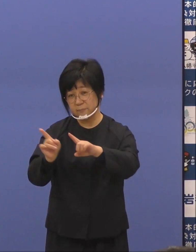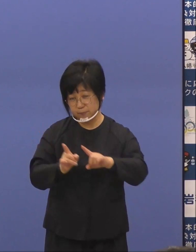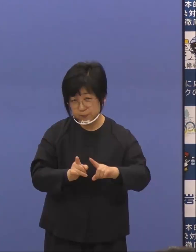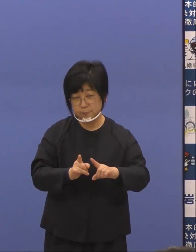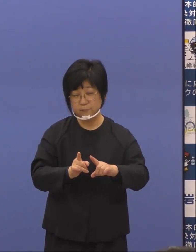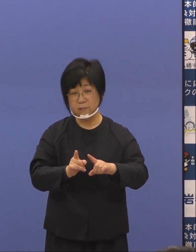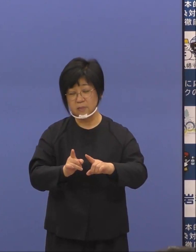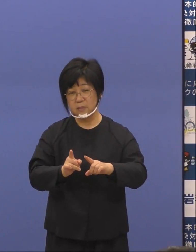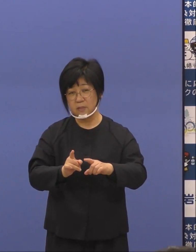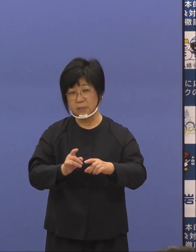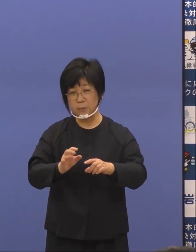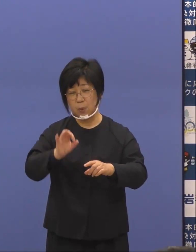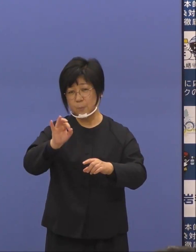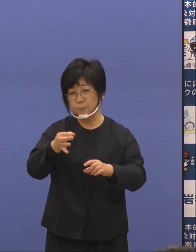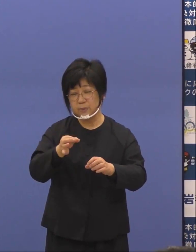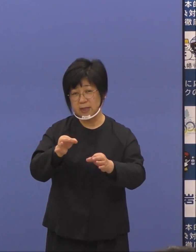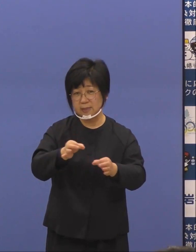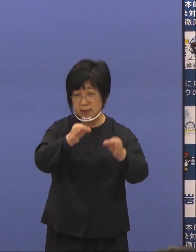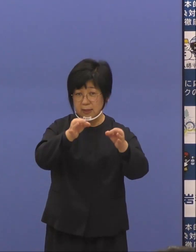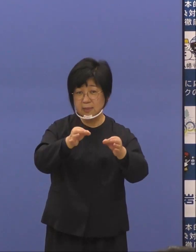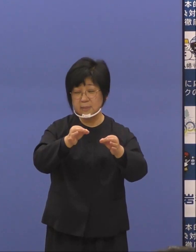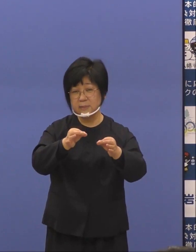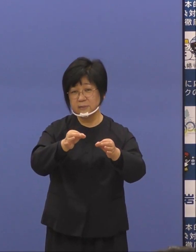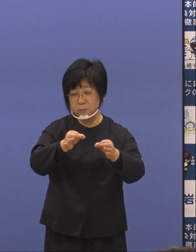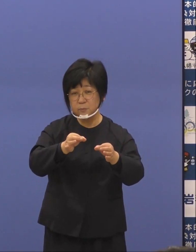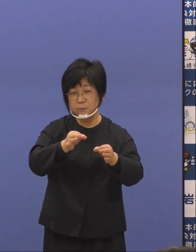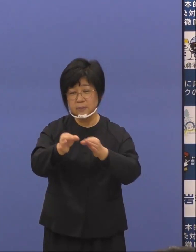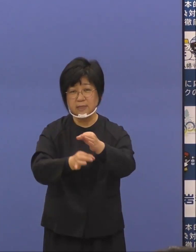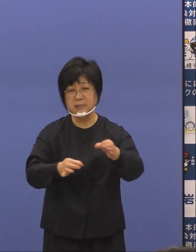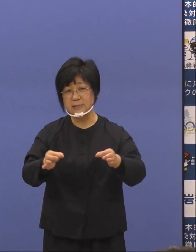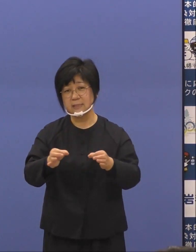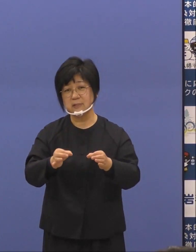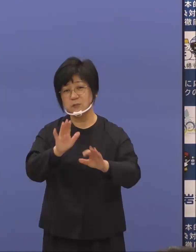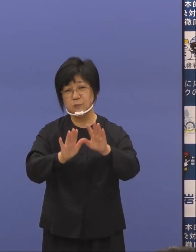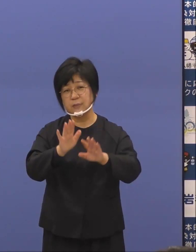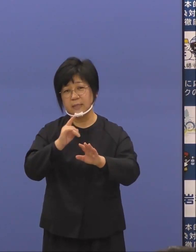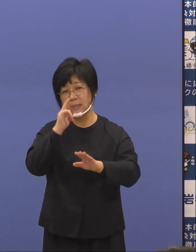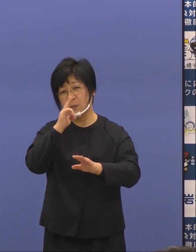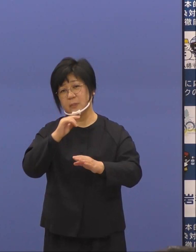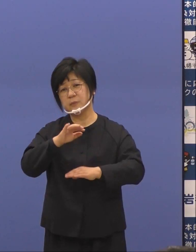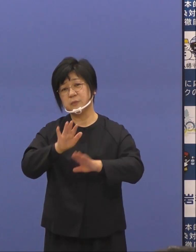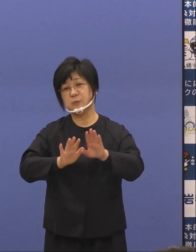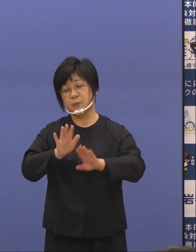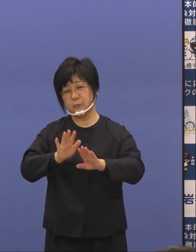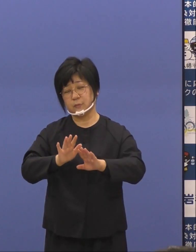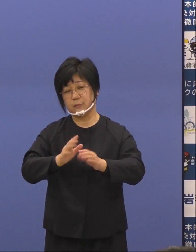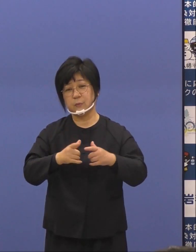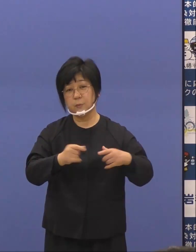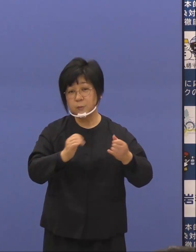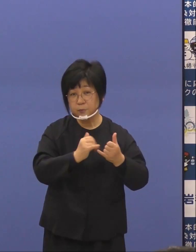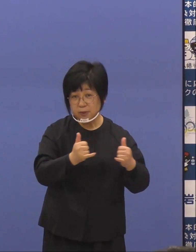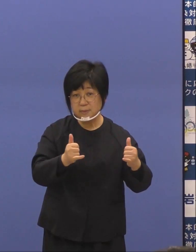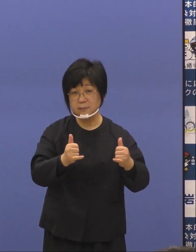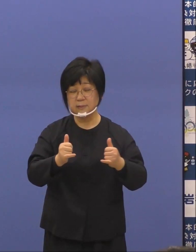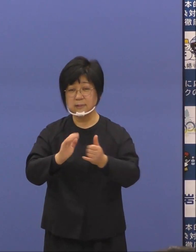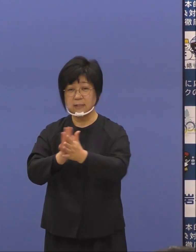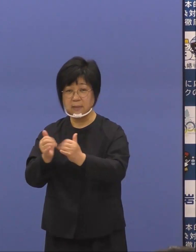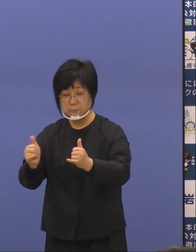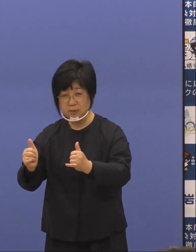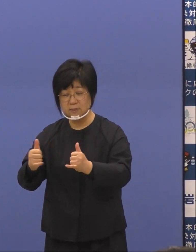への影響ということで、この国民県民になるべく負担